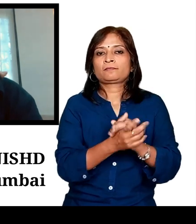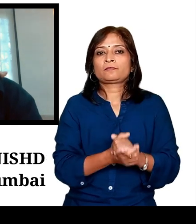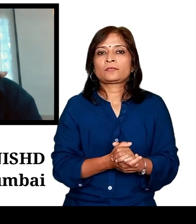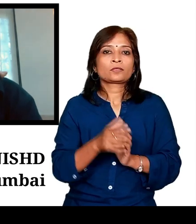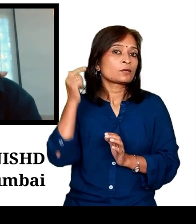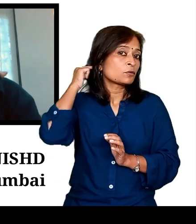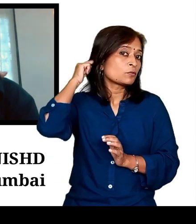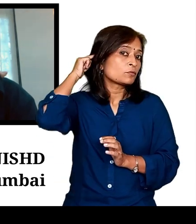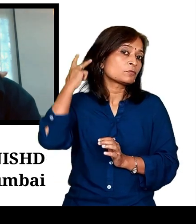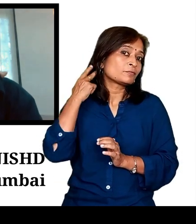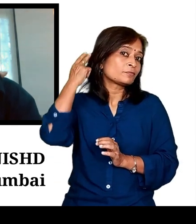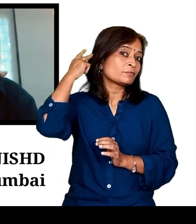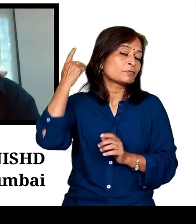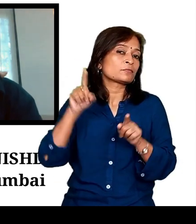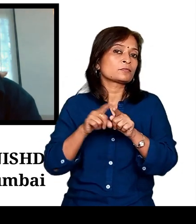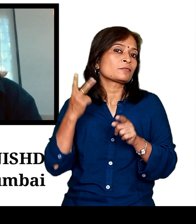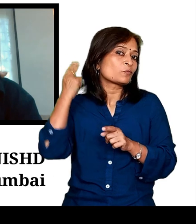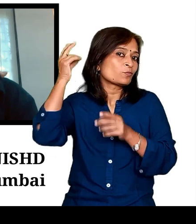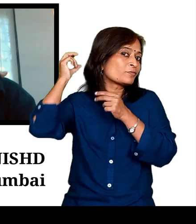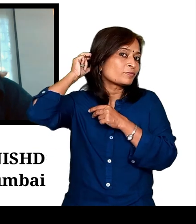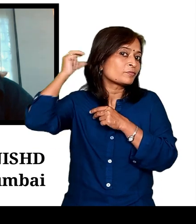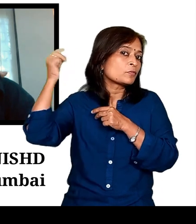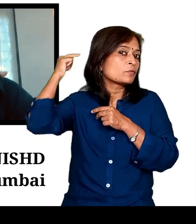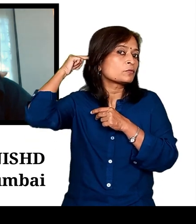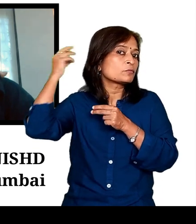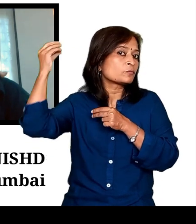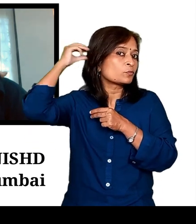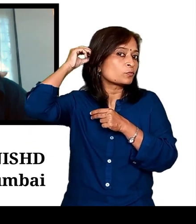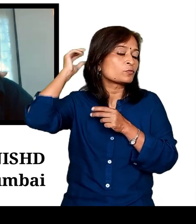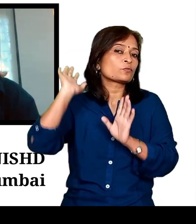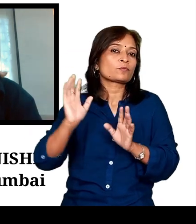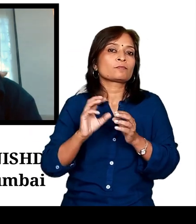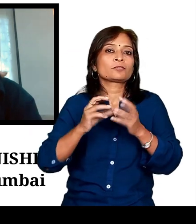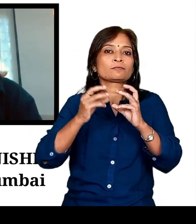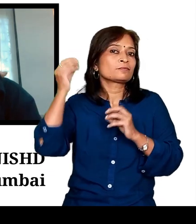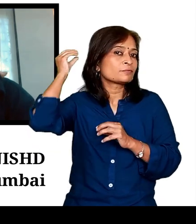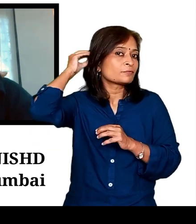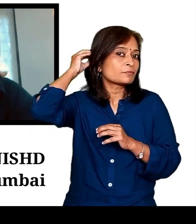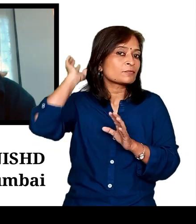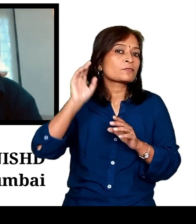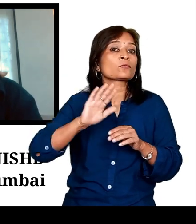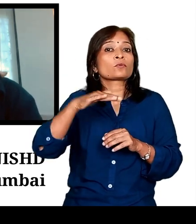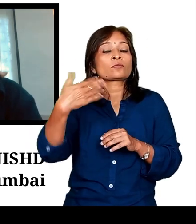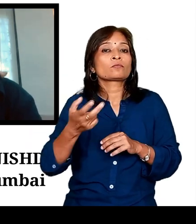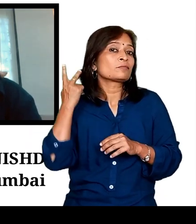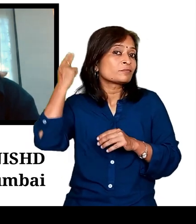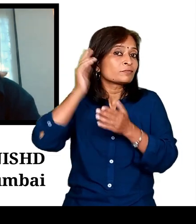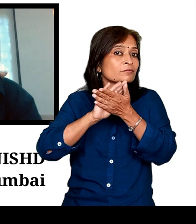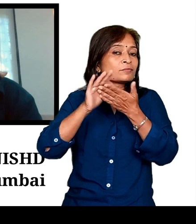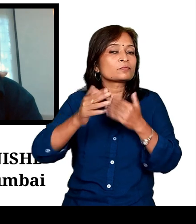कॉकलिया में रिप्लेसमेंट होता है सर्जरी के द्वारा और उसके बाद उसे पोस्ट सर्जरी के